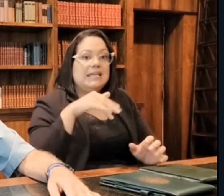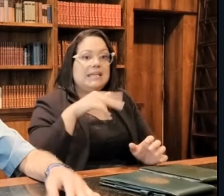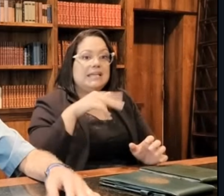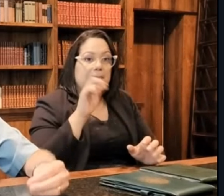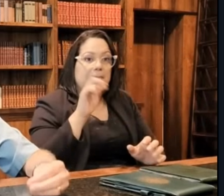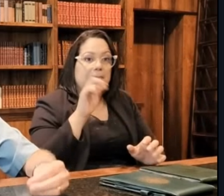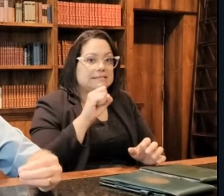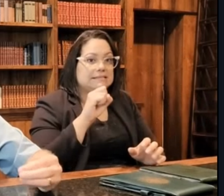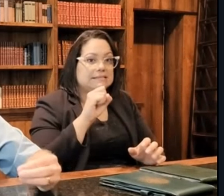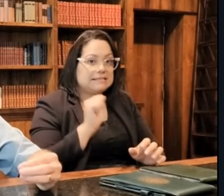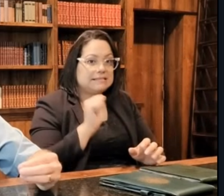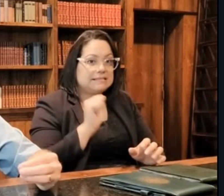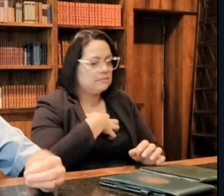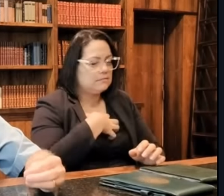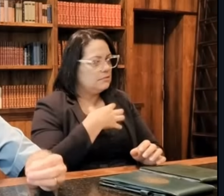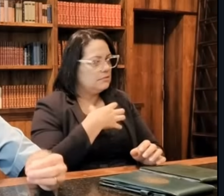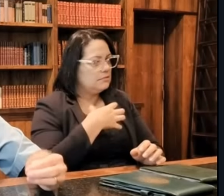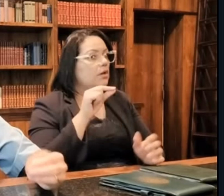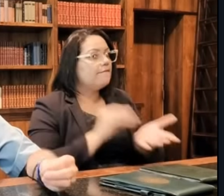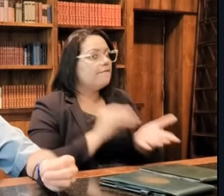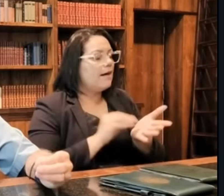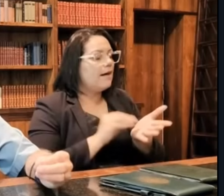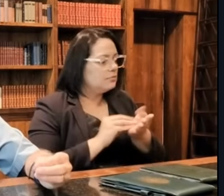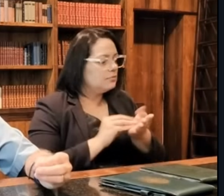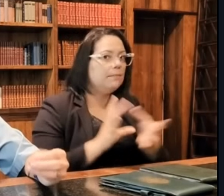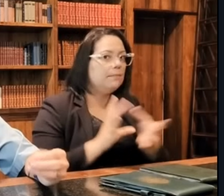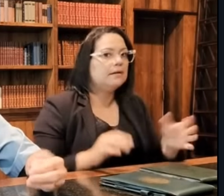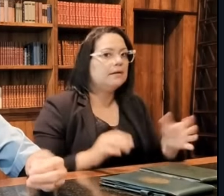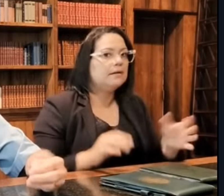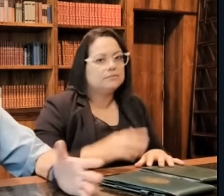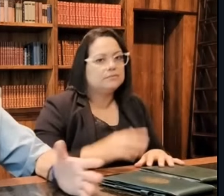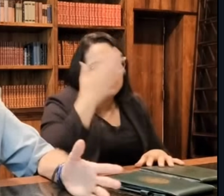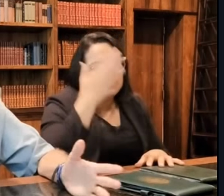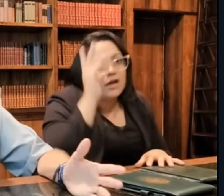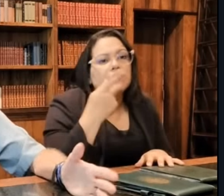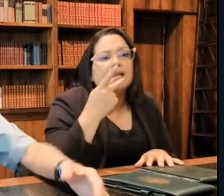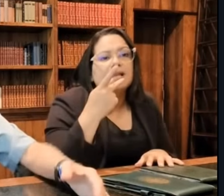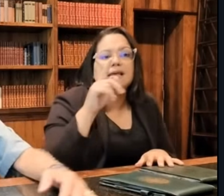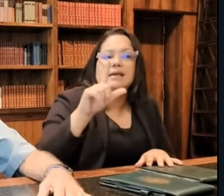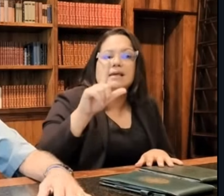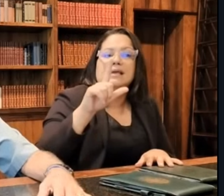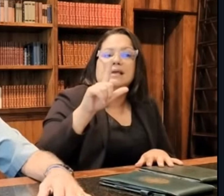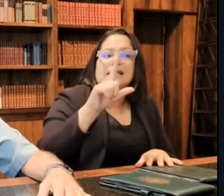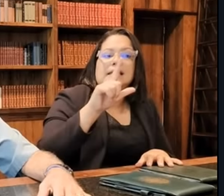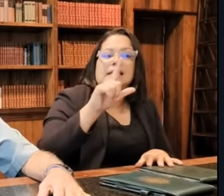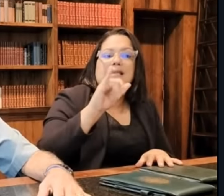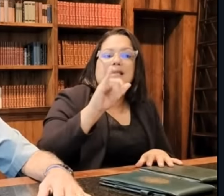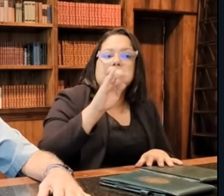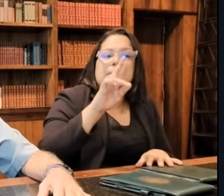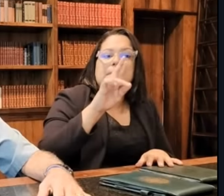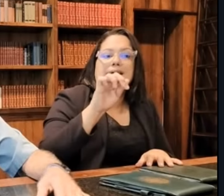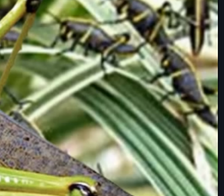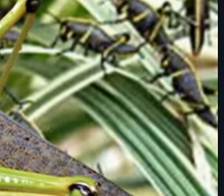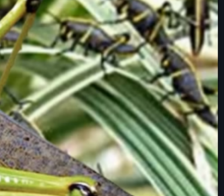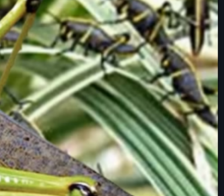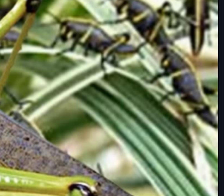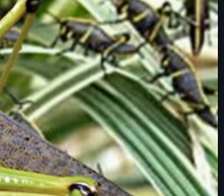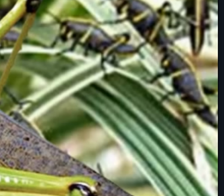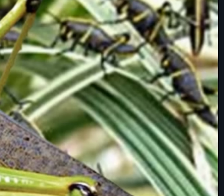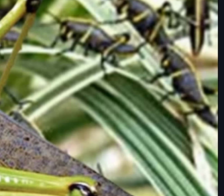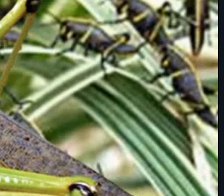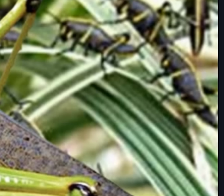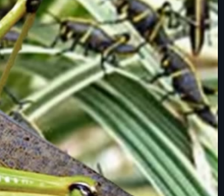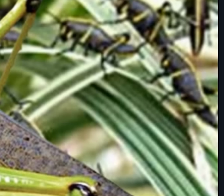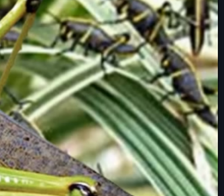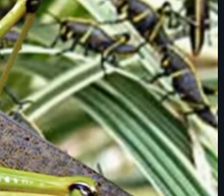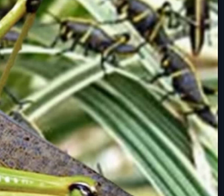A liberdade, como nós sabemos, é o oxigênio da democracia. O quadro que